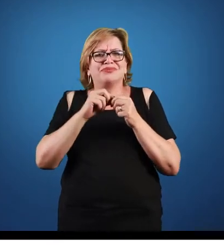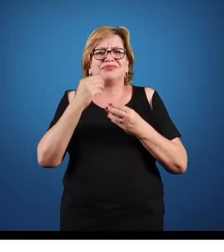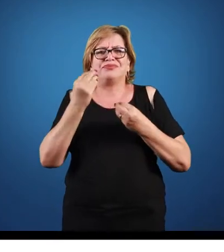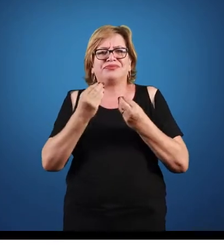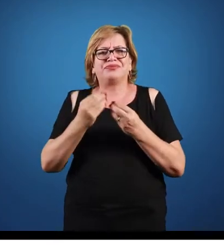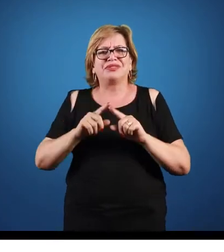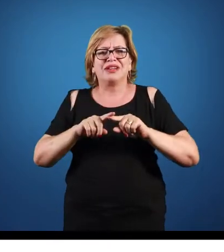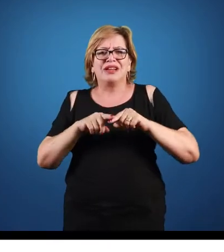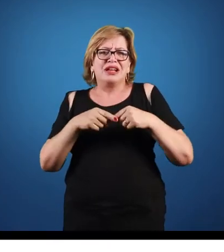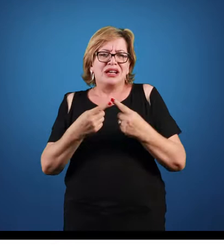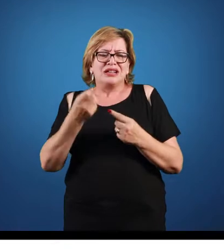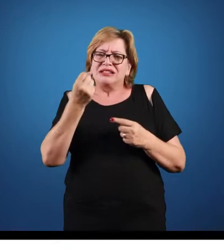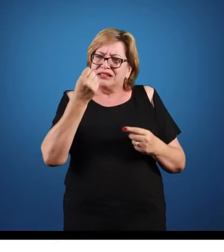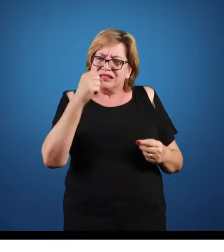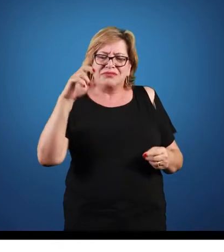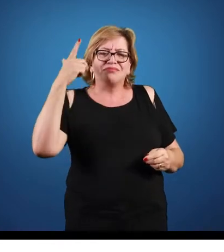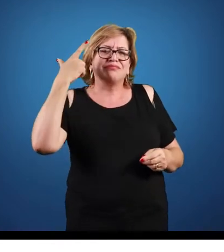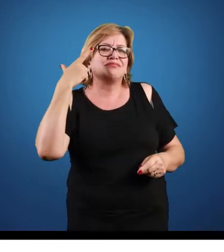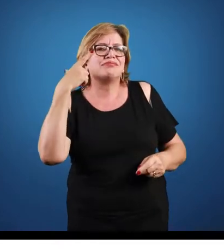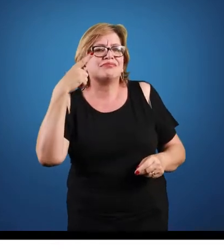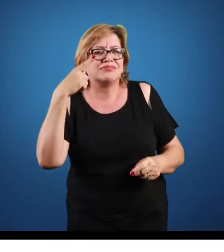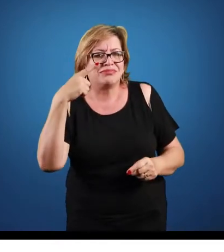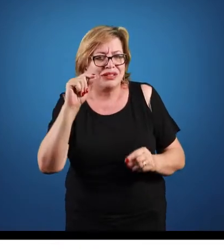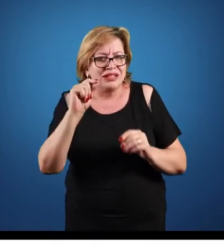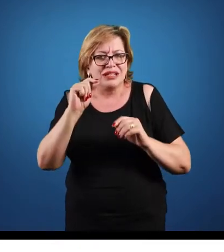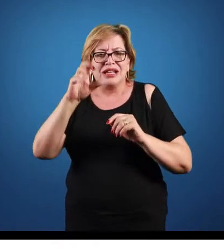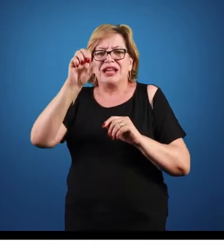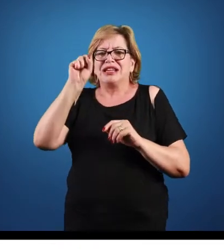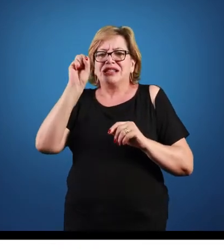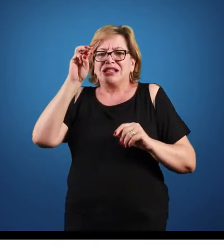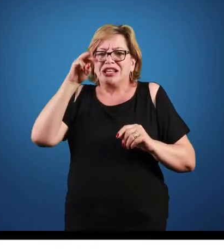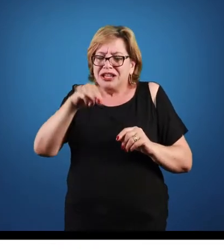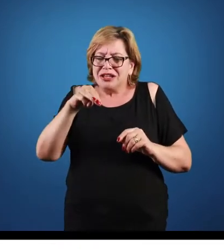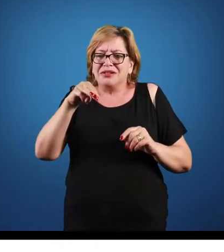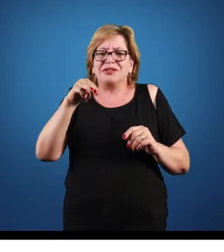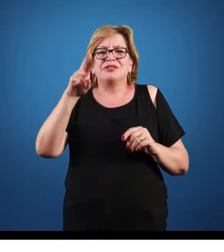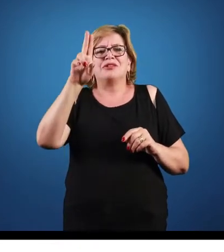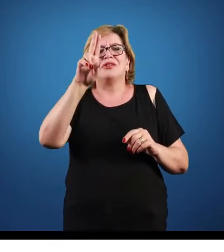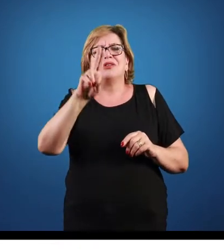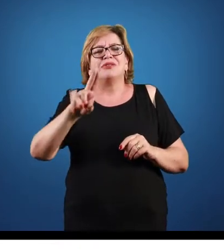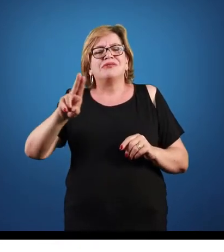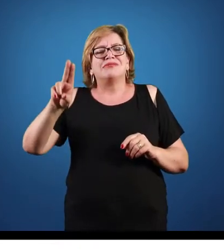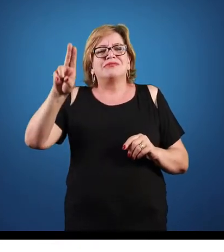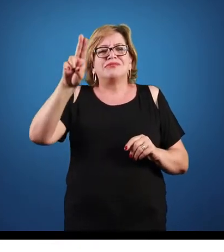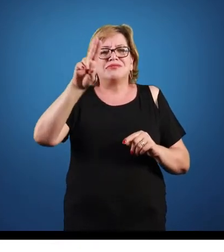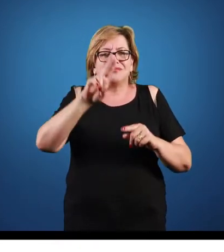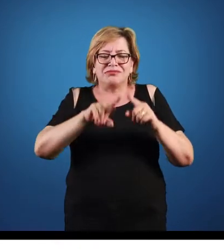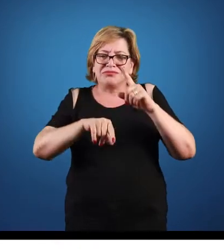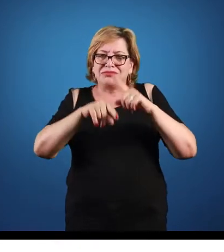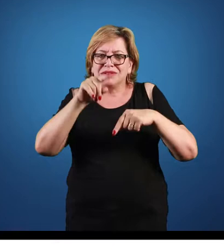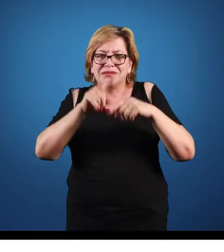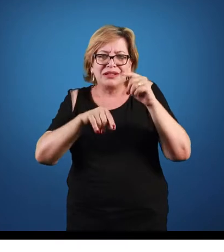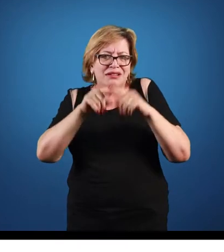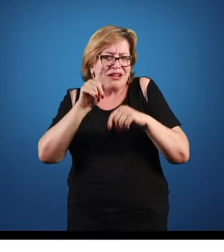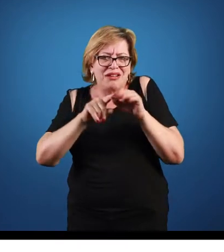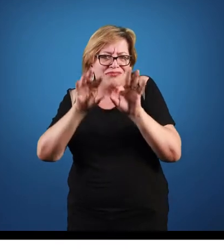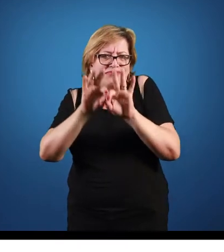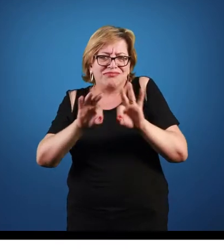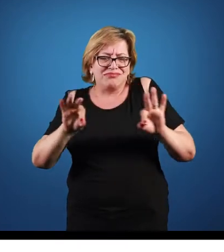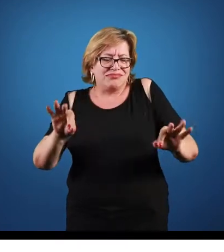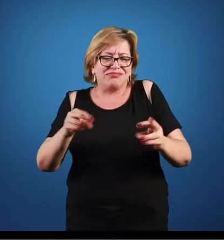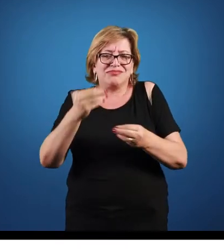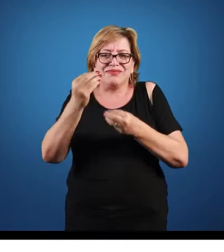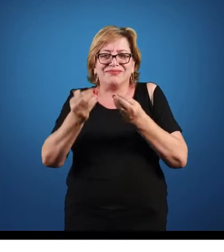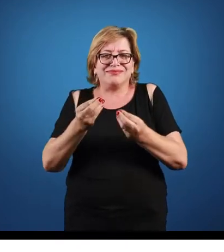detalhes mas se você conseguir fazer um histórico já com os os materiais inanimadas né que não se